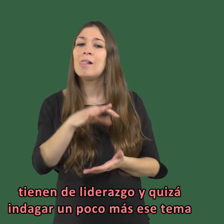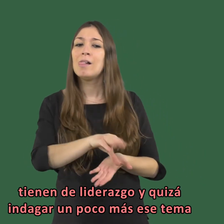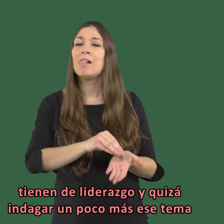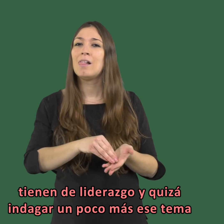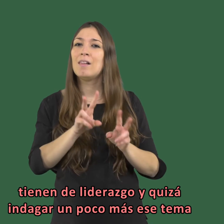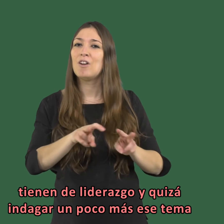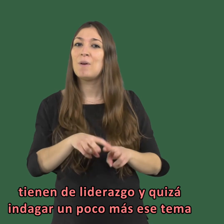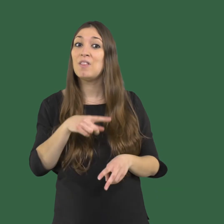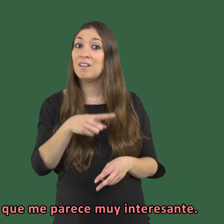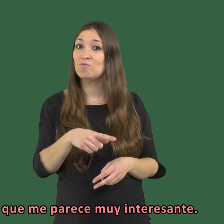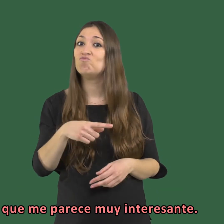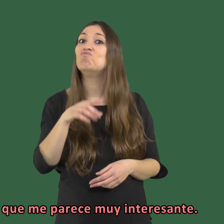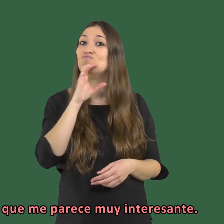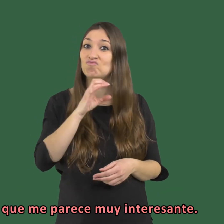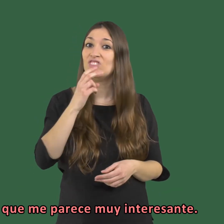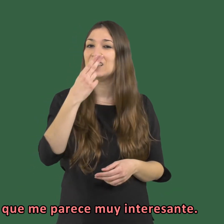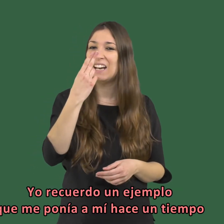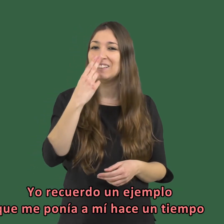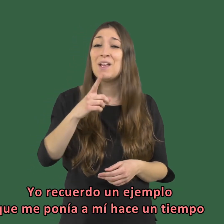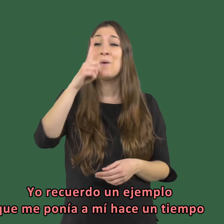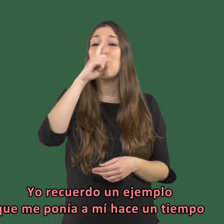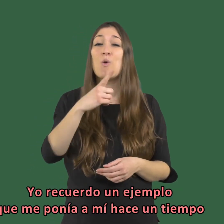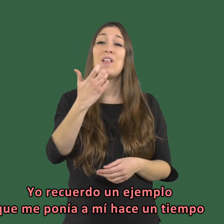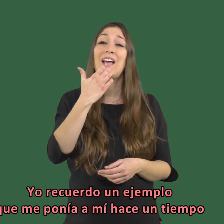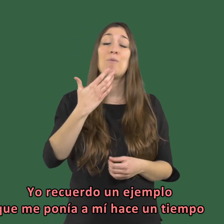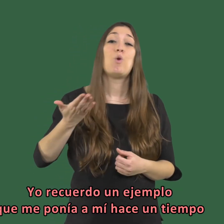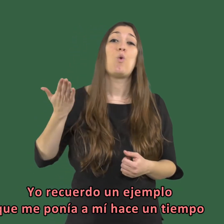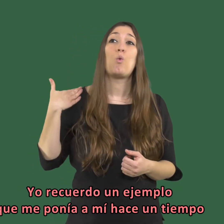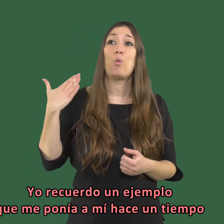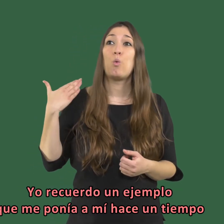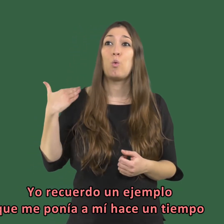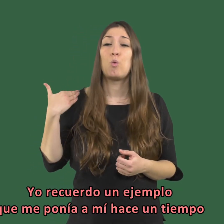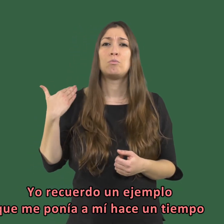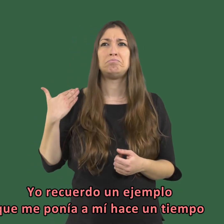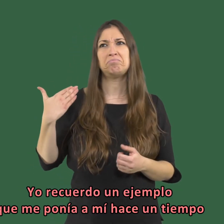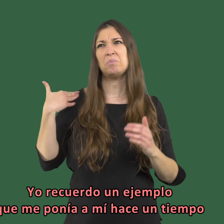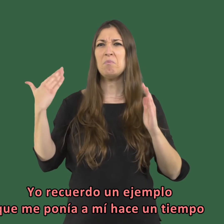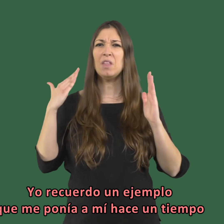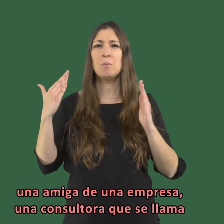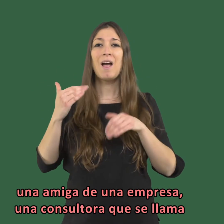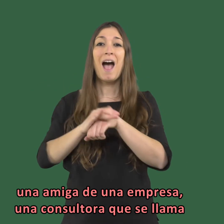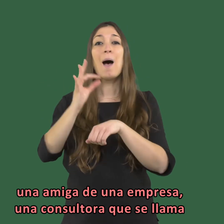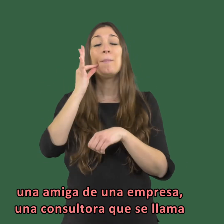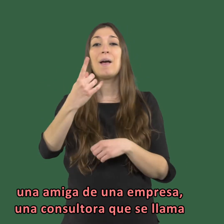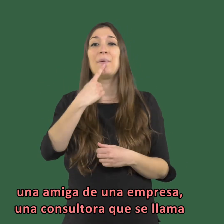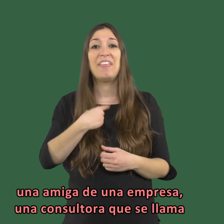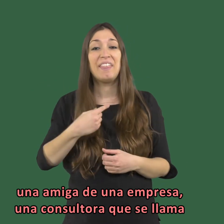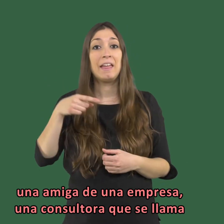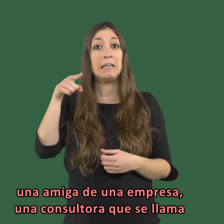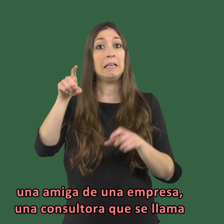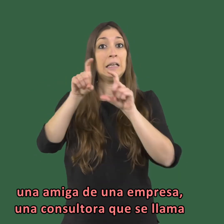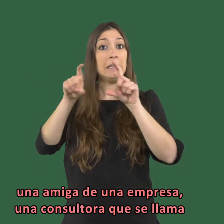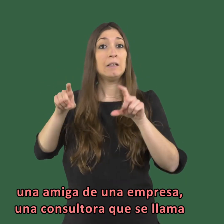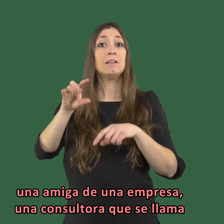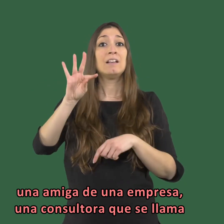indagar un poco más en ese tema que a mí me parece muy interesante. Yo recuerdo un ejemplo que me ponían a mí hace un tiempo una amiga de